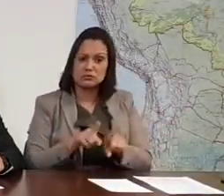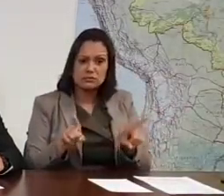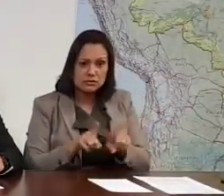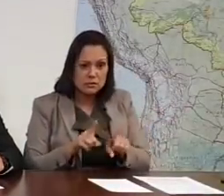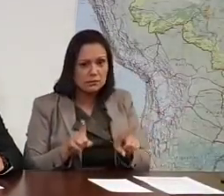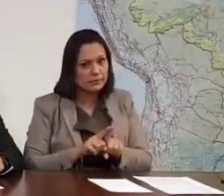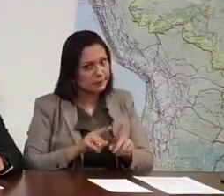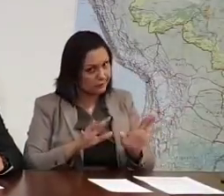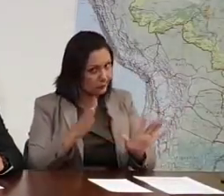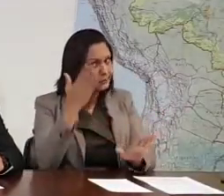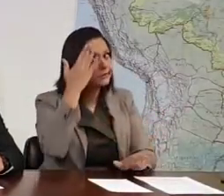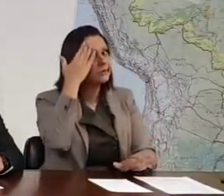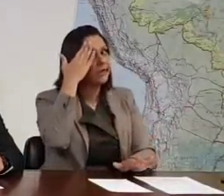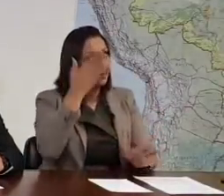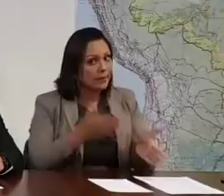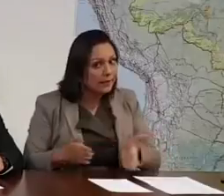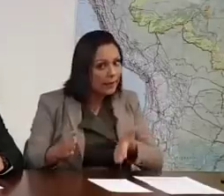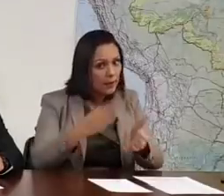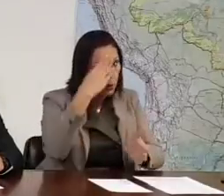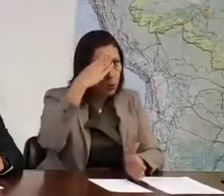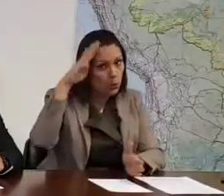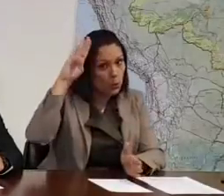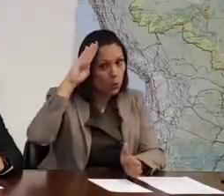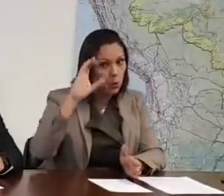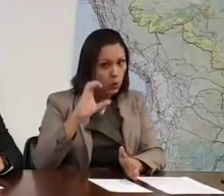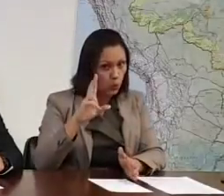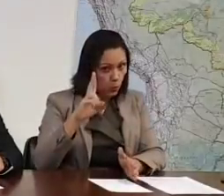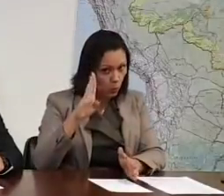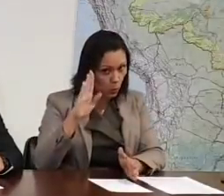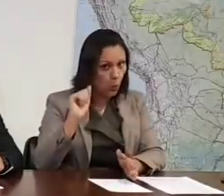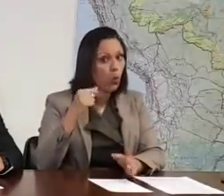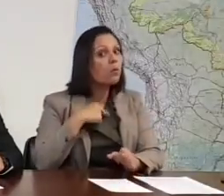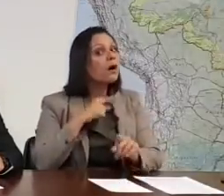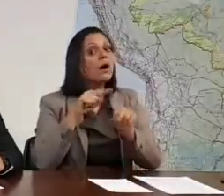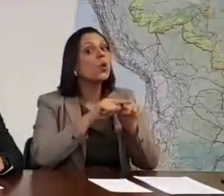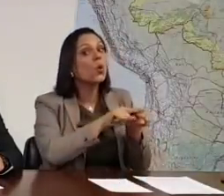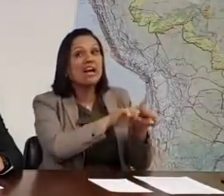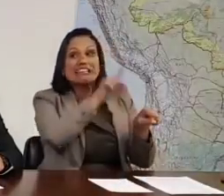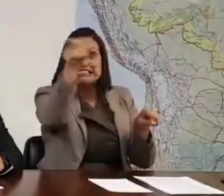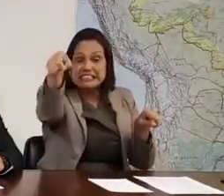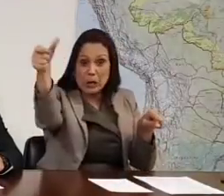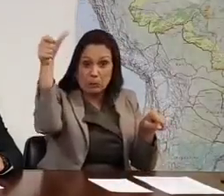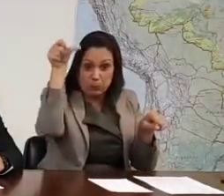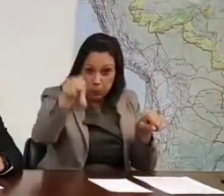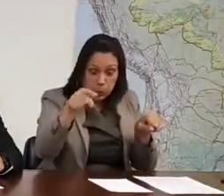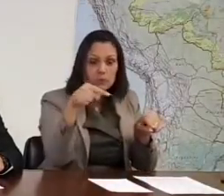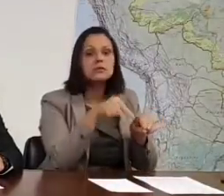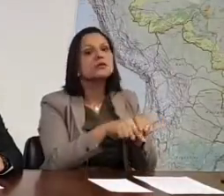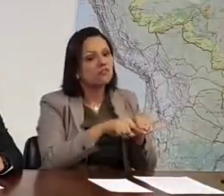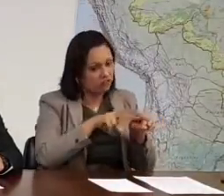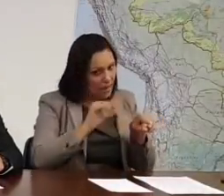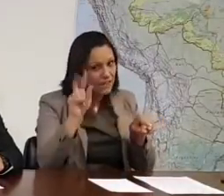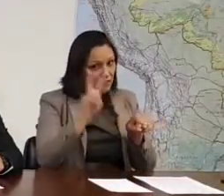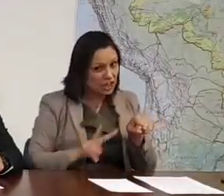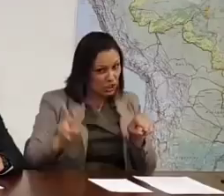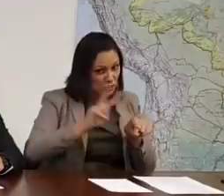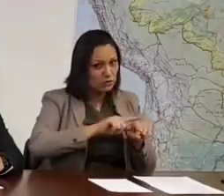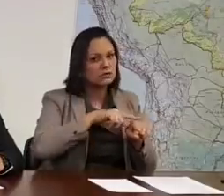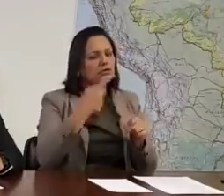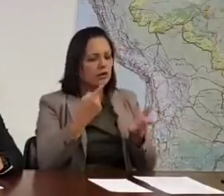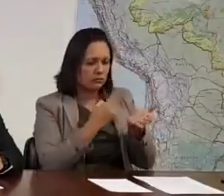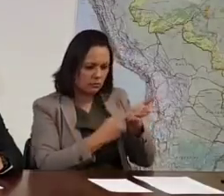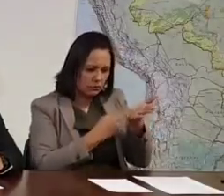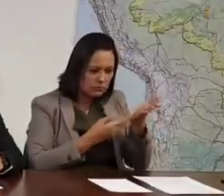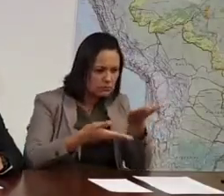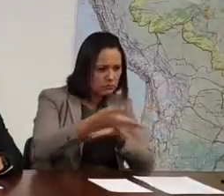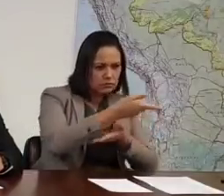também. A gente sabe que o caminho para Cuba passa pela Venezuela. Nós estamos torcendo, devemos anunciar alguma coisa a mais com a Argentina,